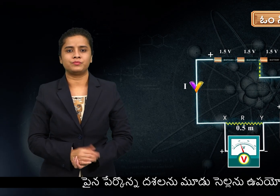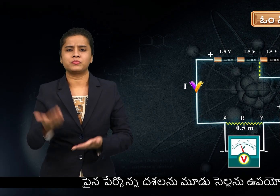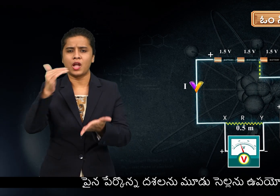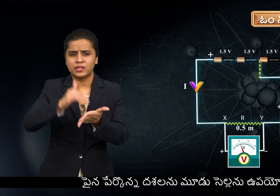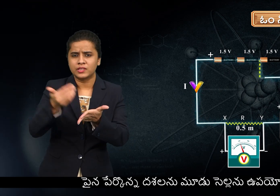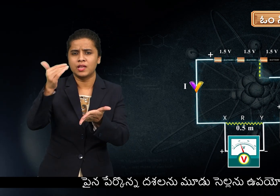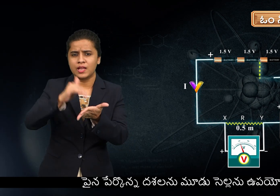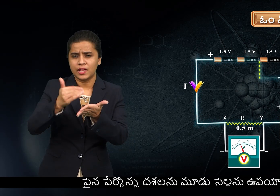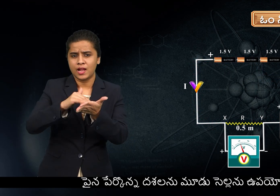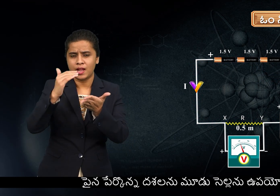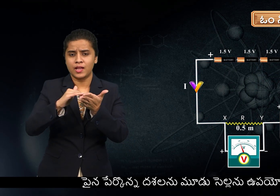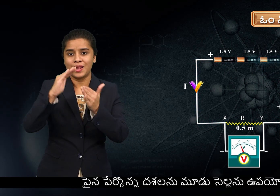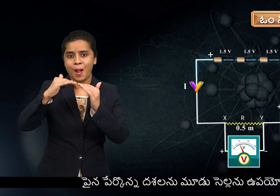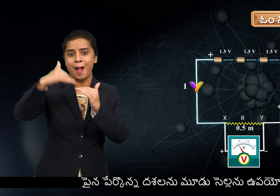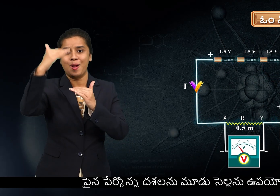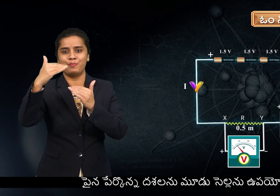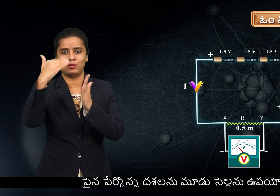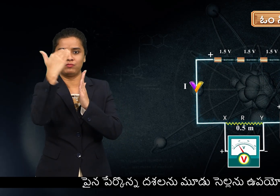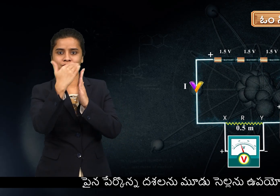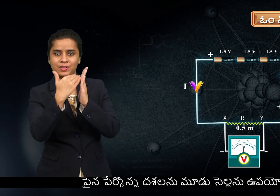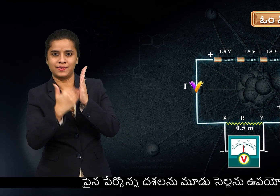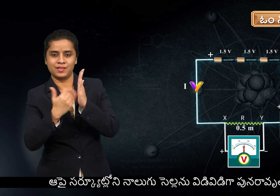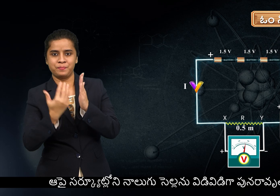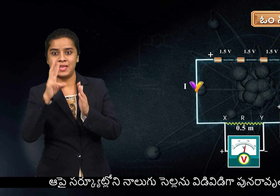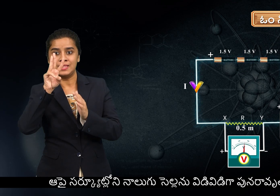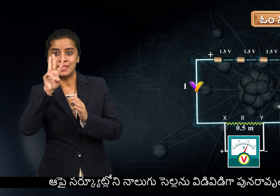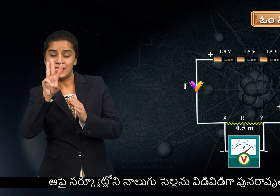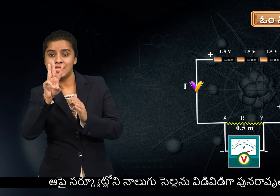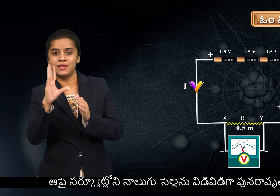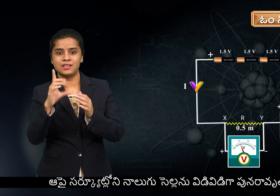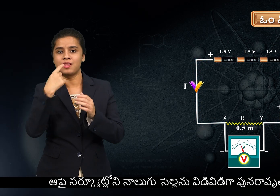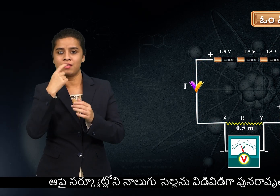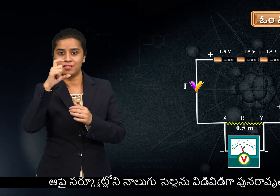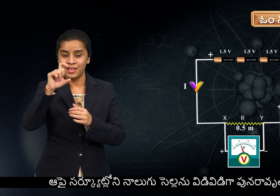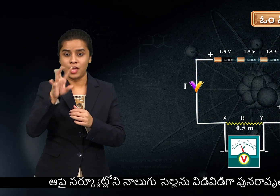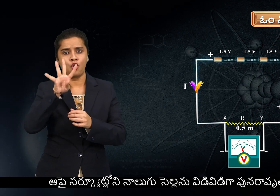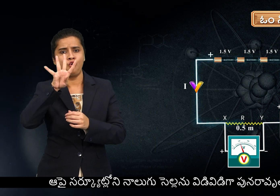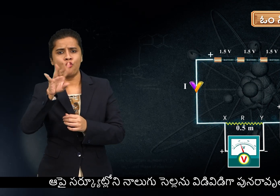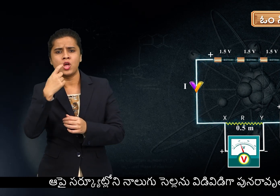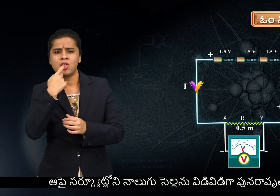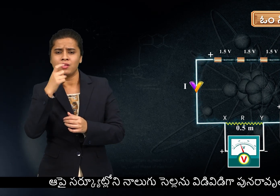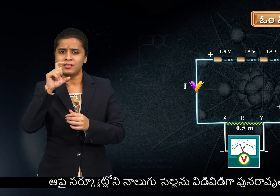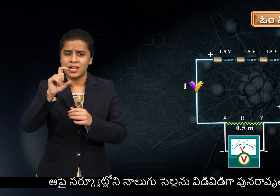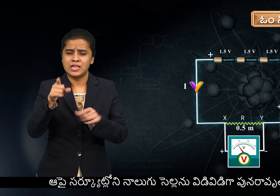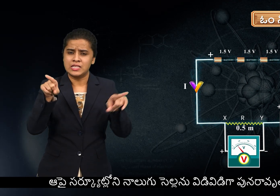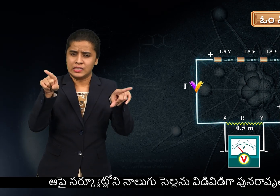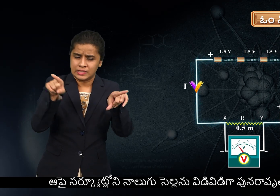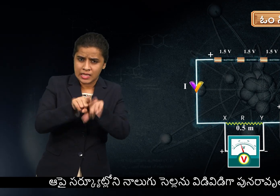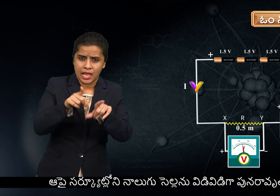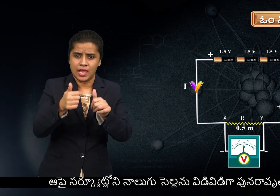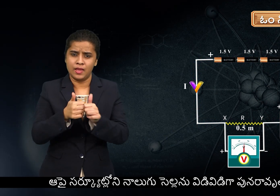పైన పేర్కొన్న దశలను 3 సెల్లను ఉపయోగించి ఆపై సర్క్యూట్లోని 4 సెల్లను